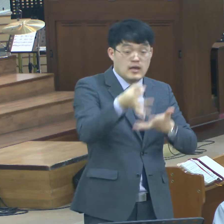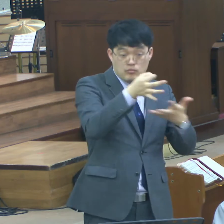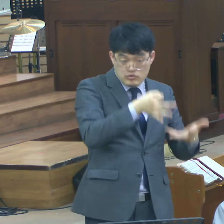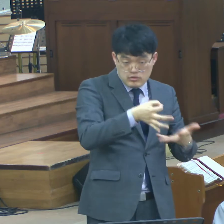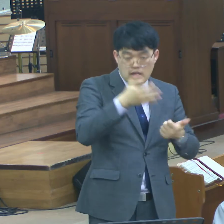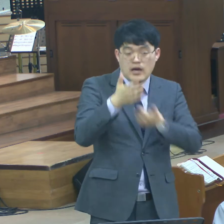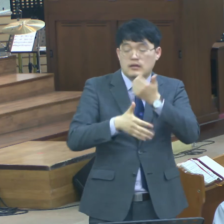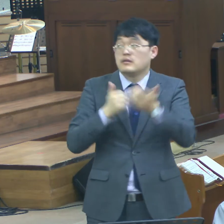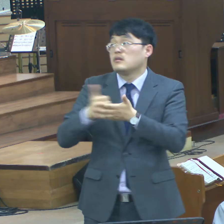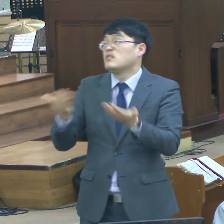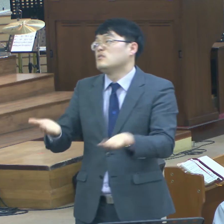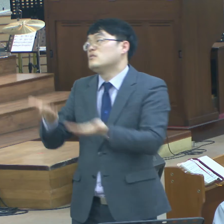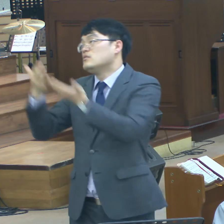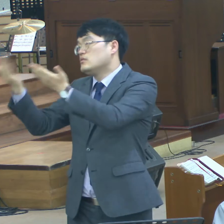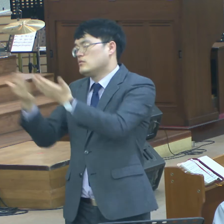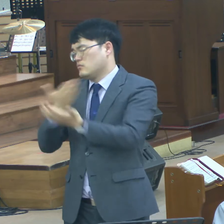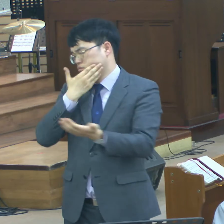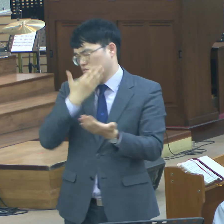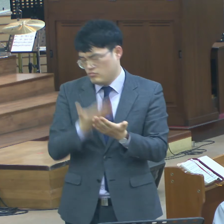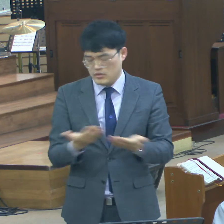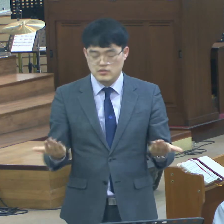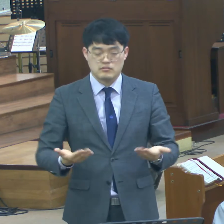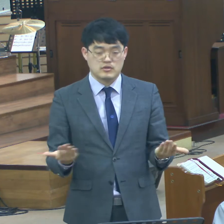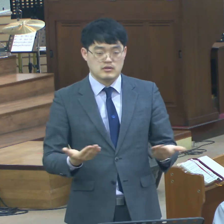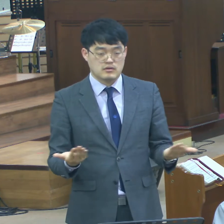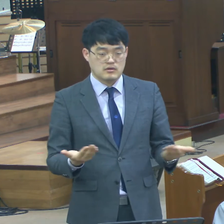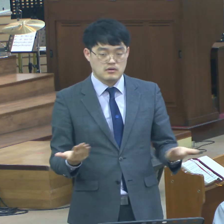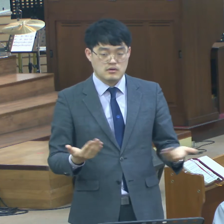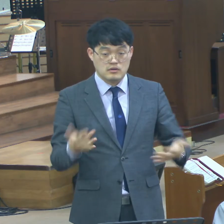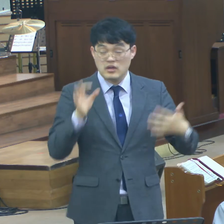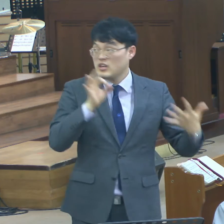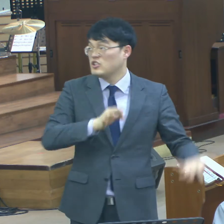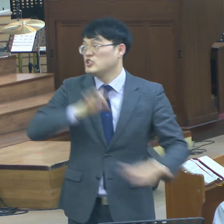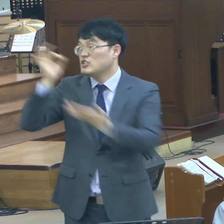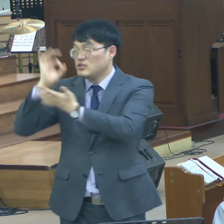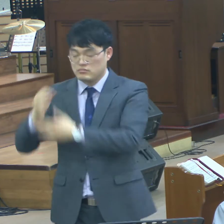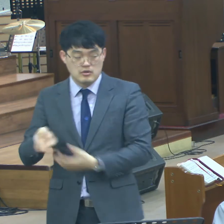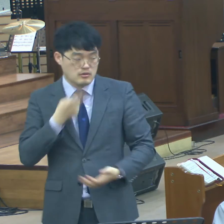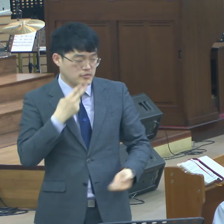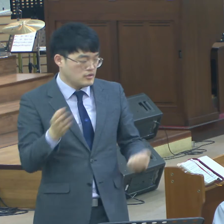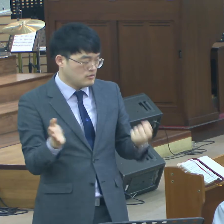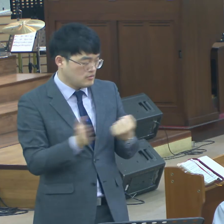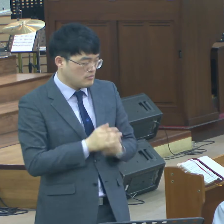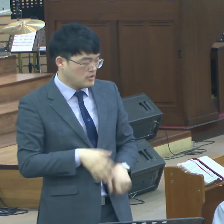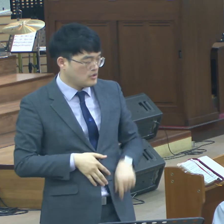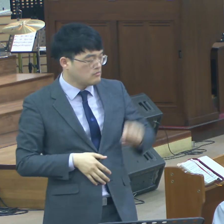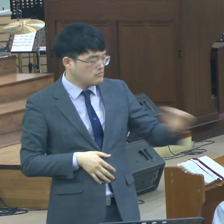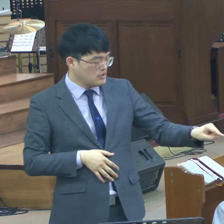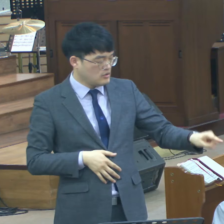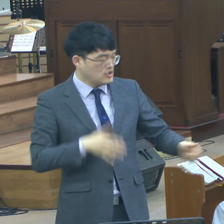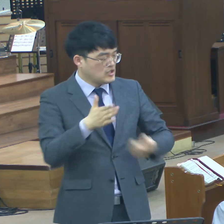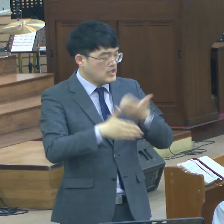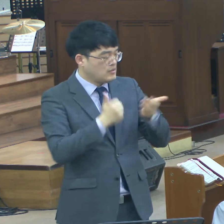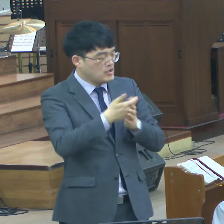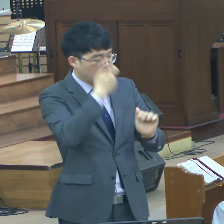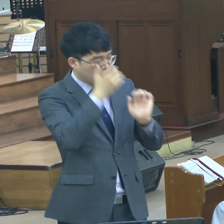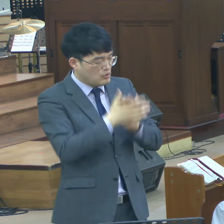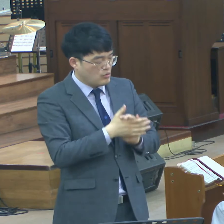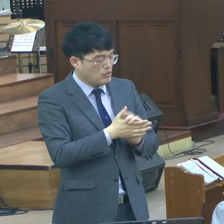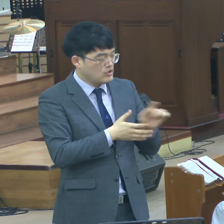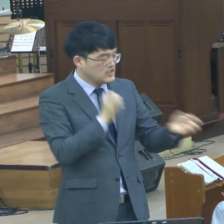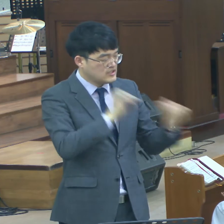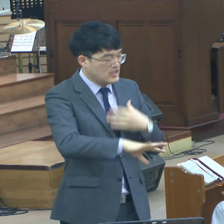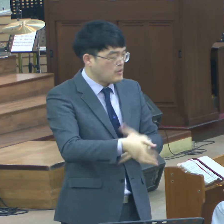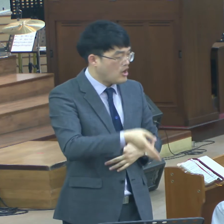드린다. 귀한 거죠. 그러나 그걸 드리지 않는다 그래서 그 사람의 기도는 막으시고 받지